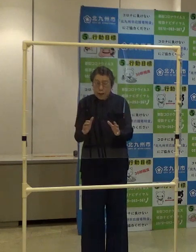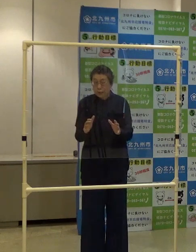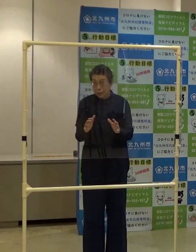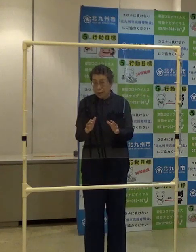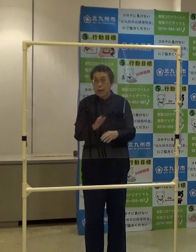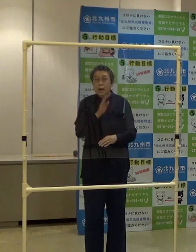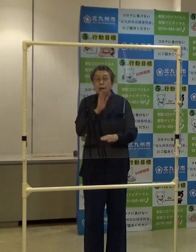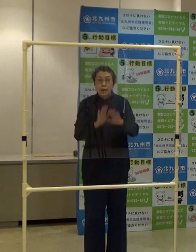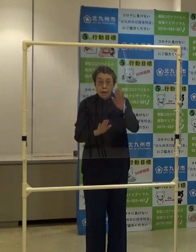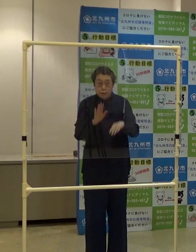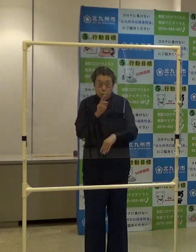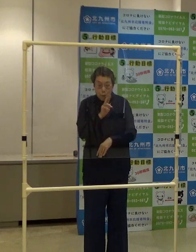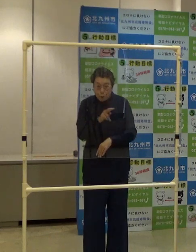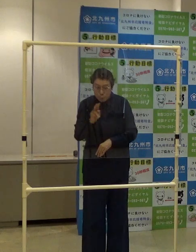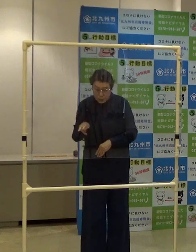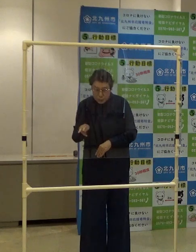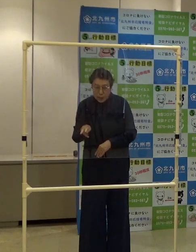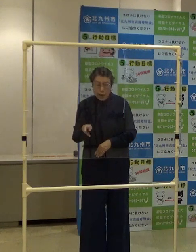は見直しをして、